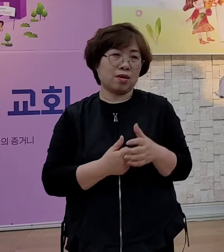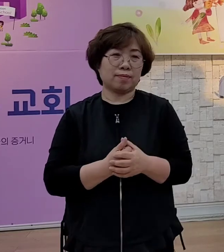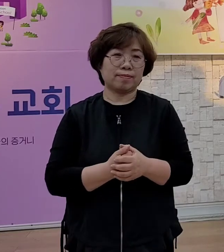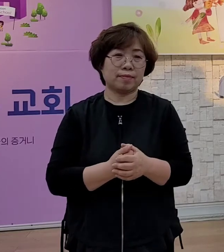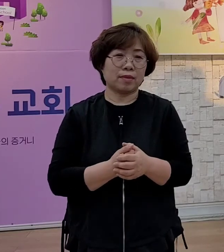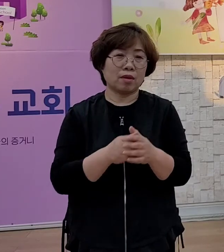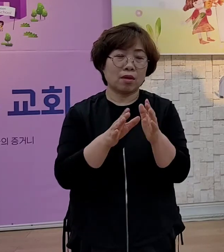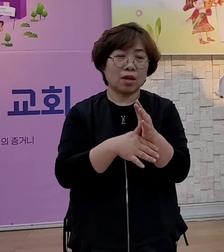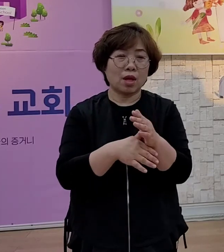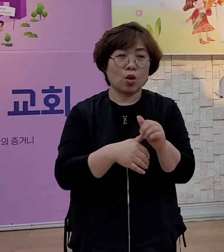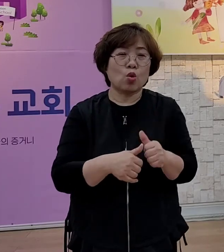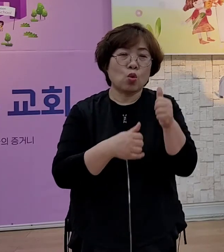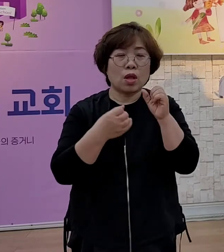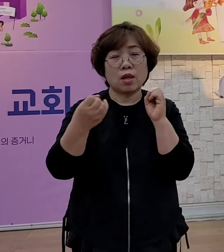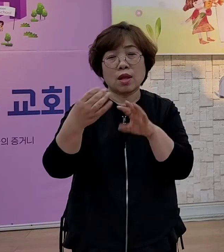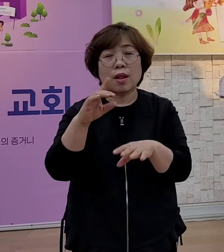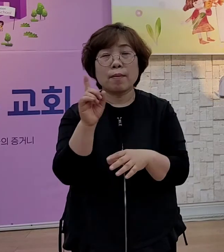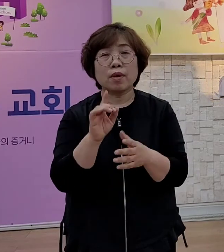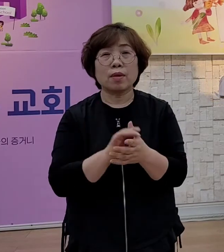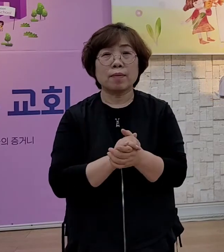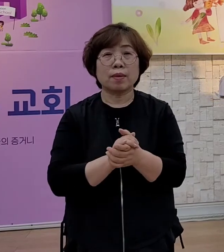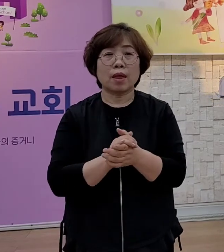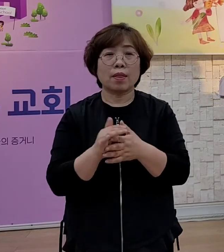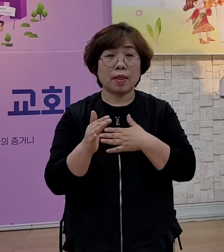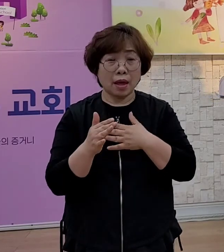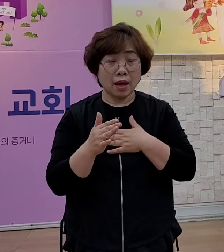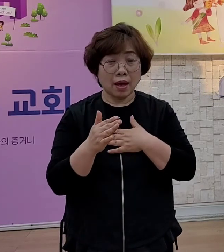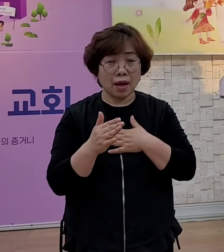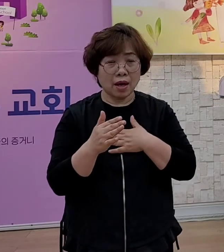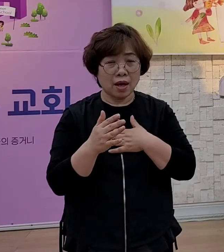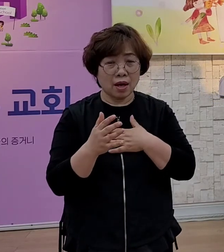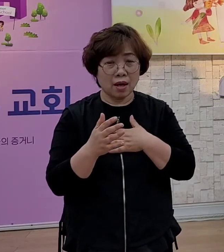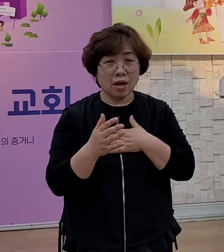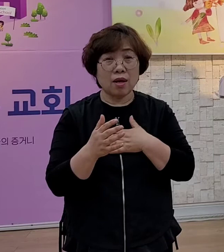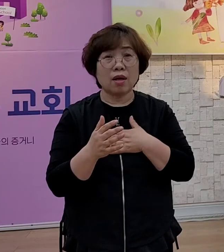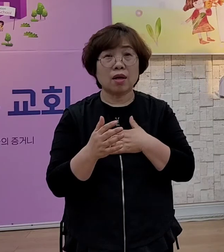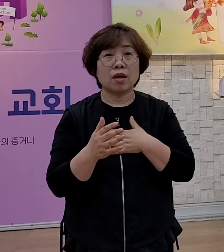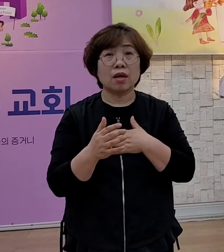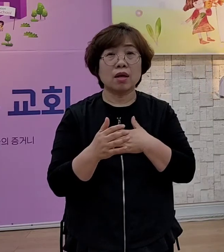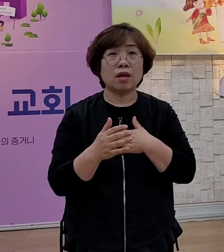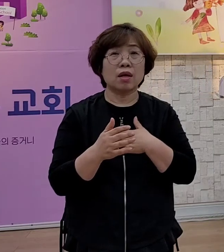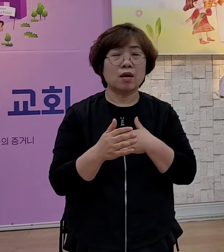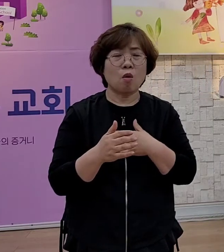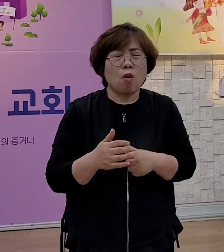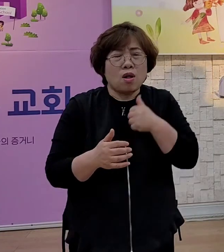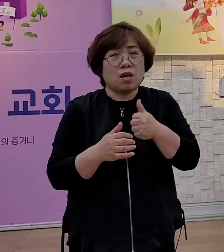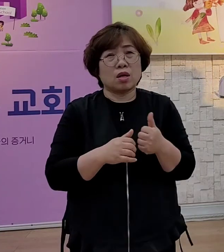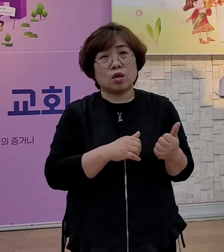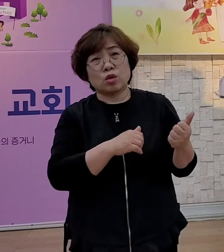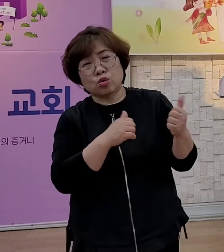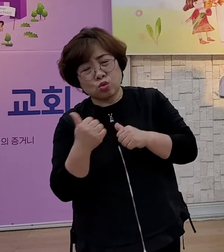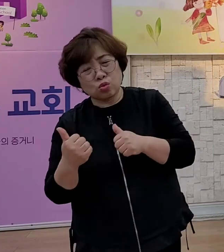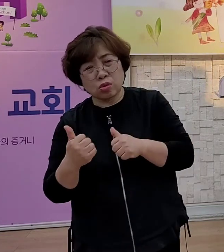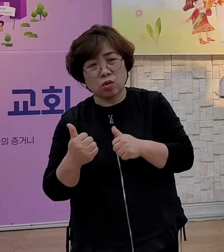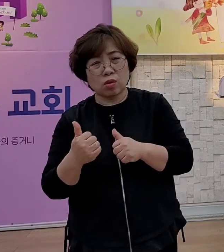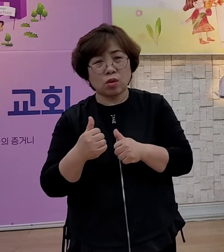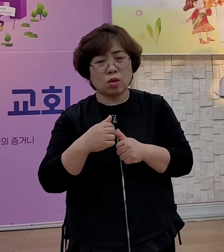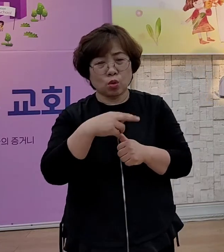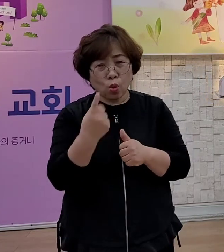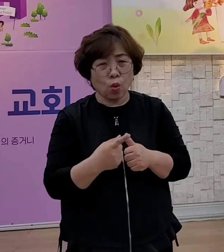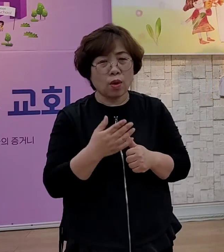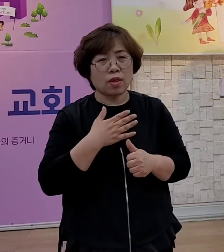그랬더니 요나가 뭐라고 대답하는 줄 아세요? 내가 성내어 죽기까지 할지라도 옳으니이다.